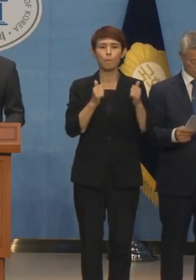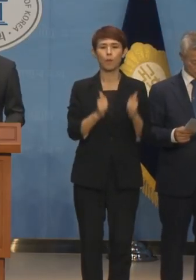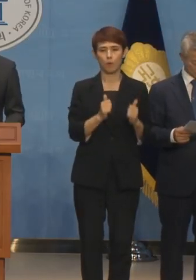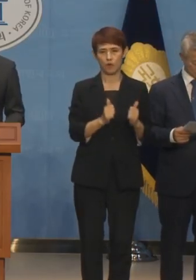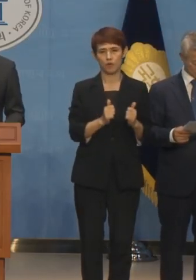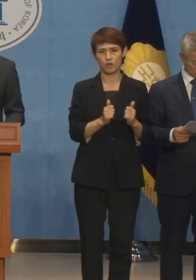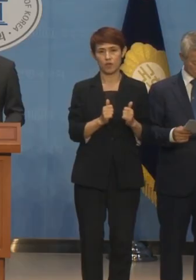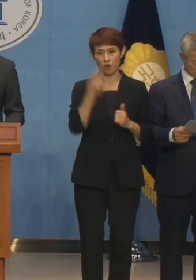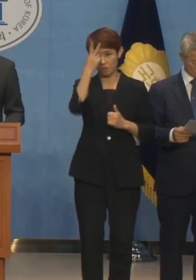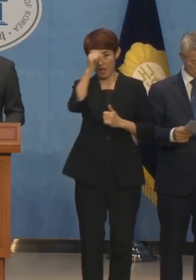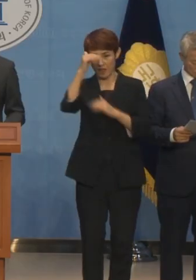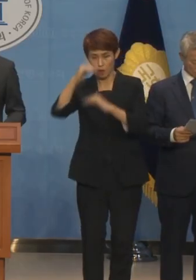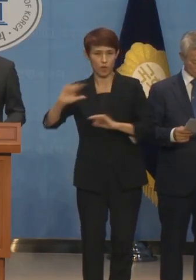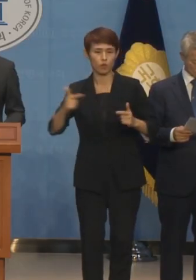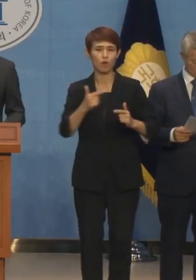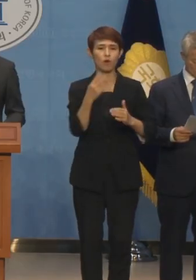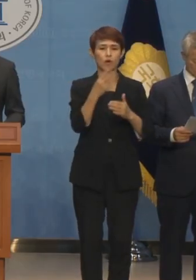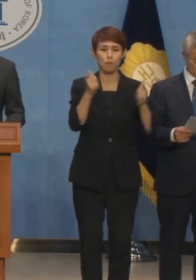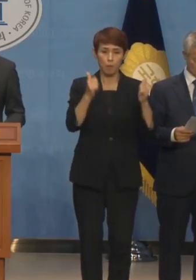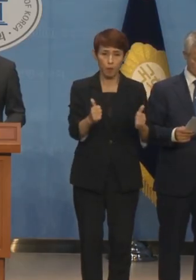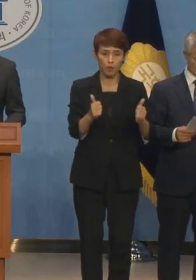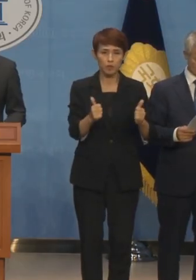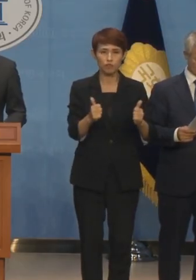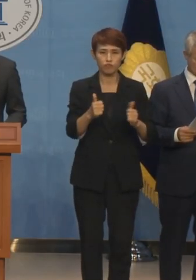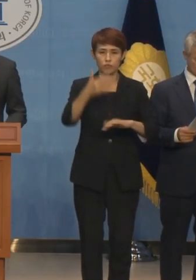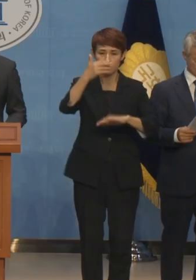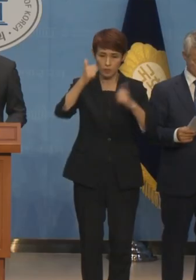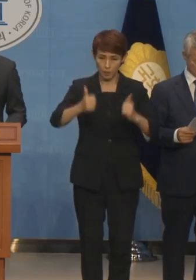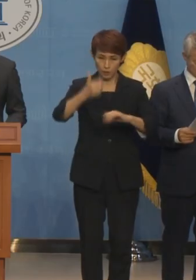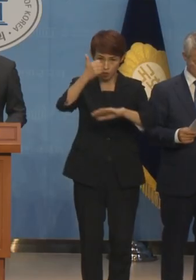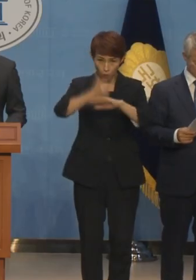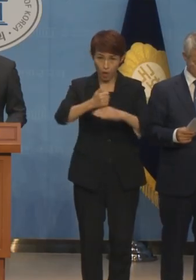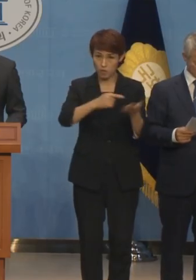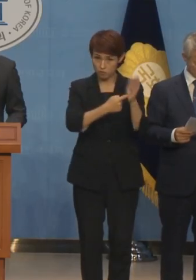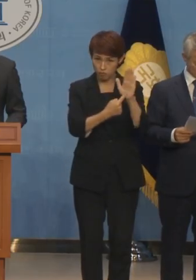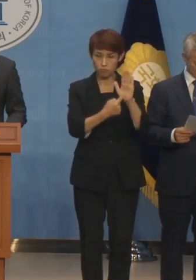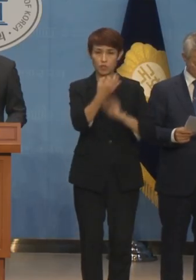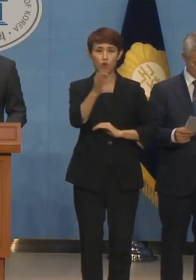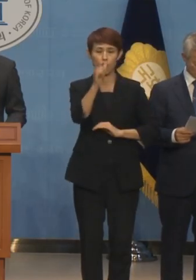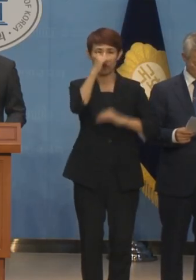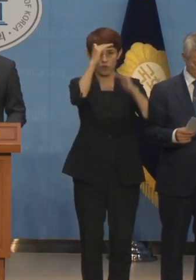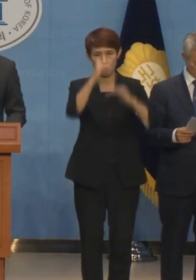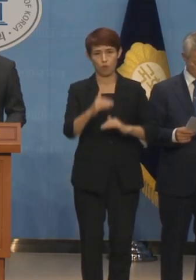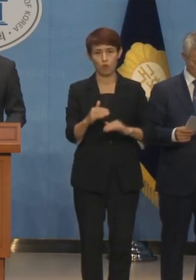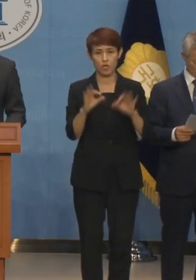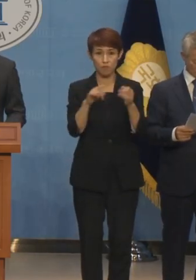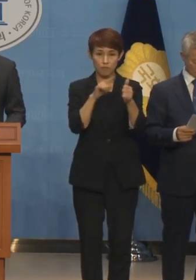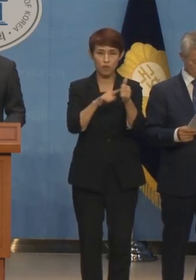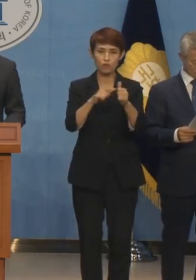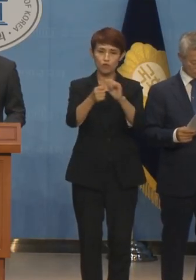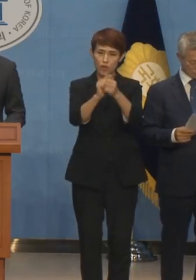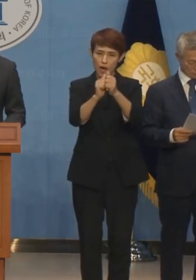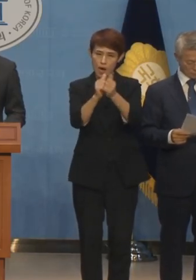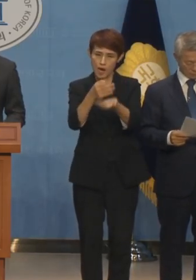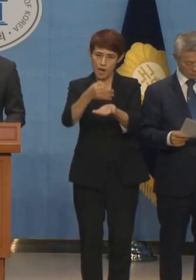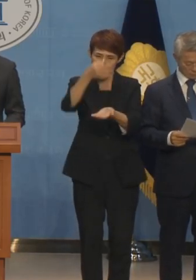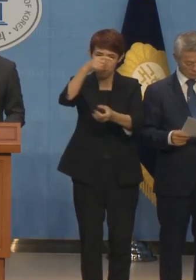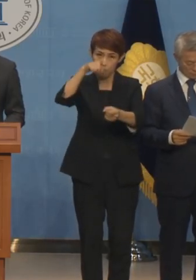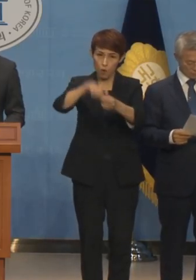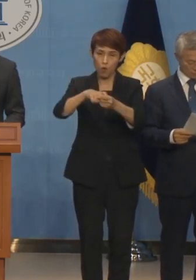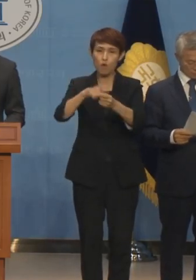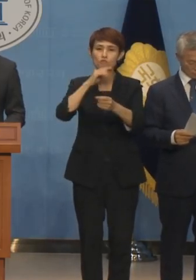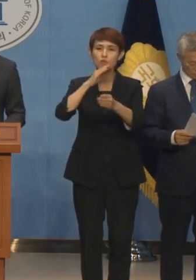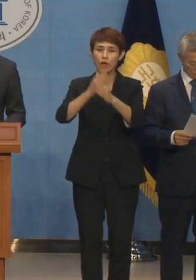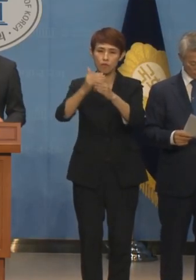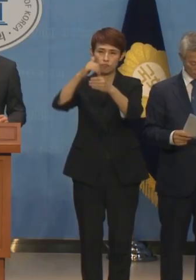재판의 결과로 인정한 범죄 사실입니다. 이렇듯 김성태가 주가 상승의 이익을 노리고 대북